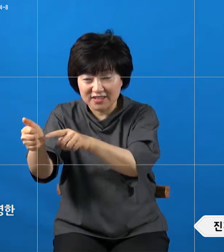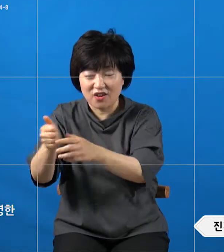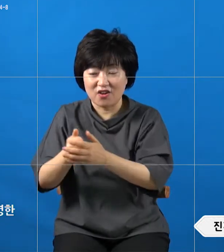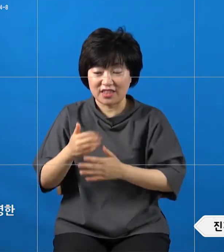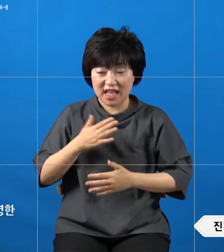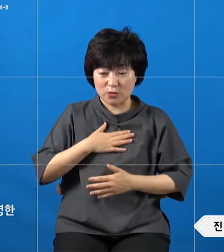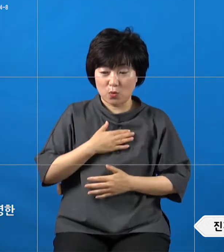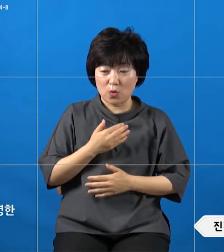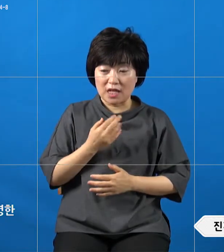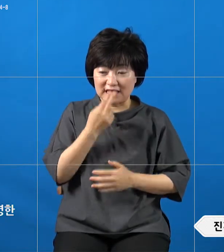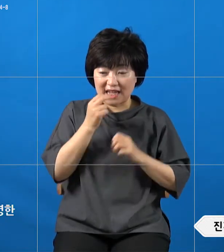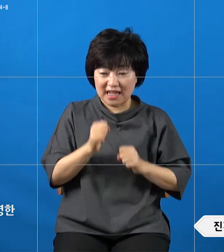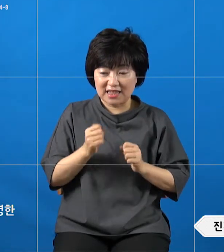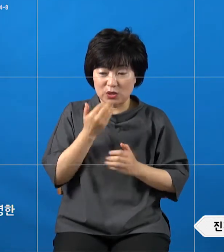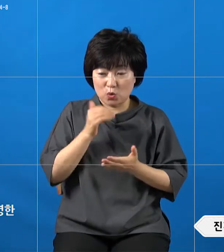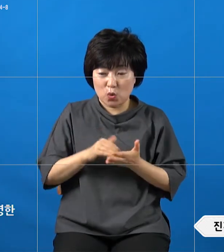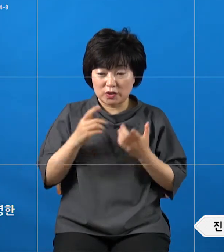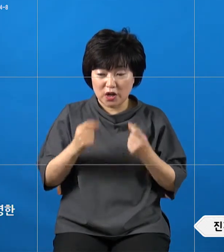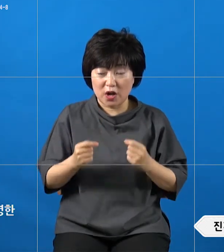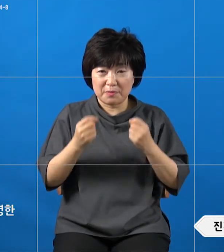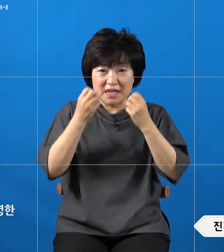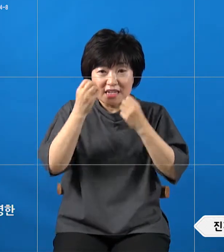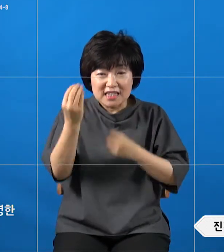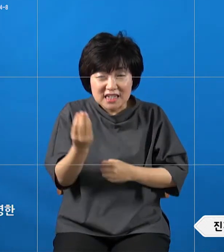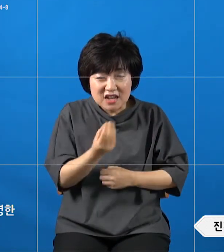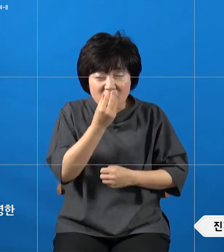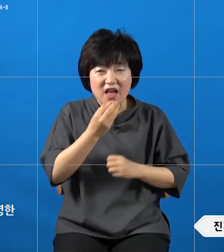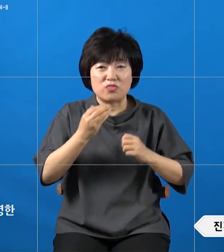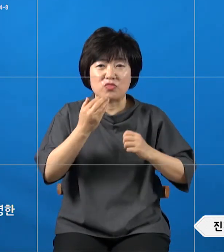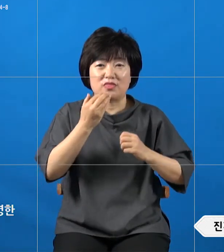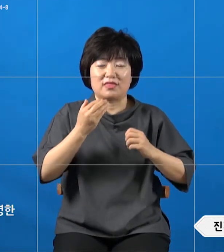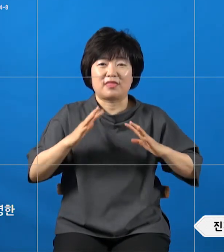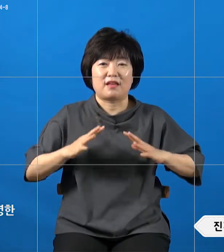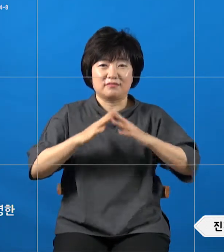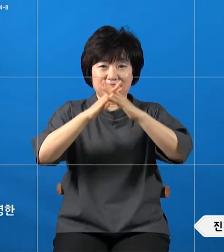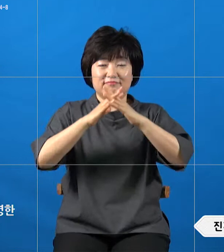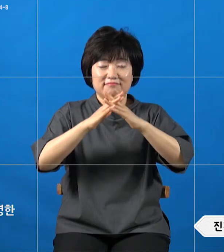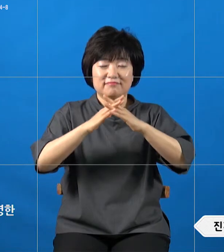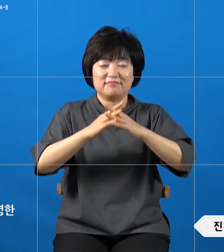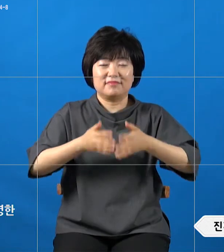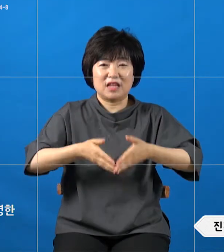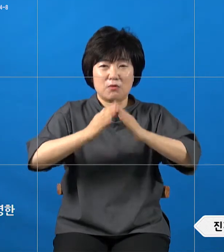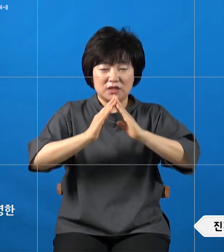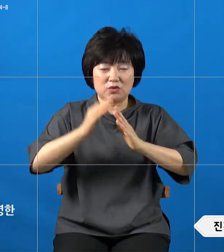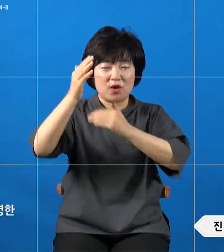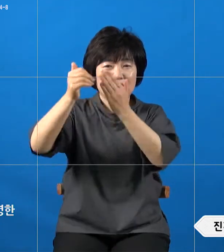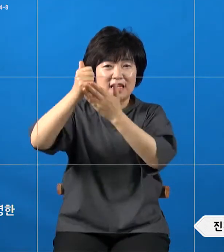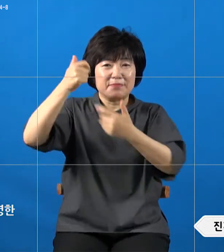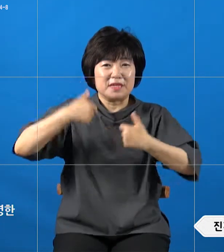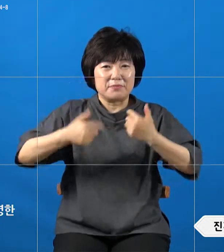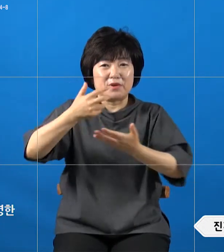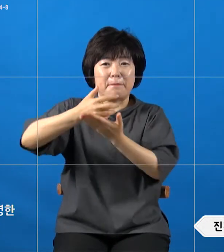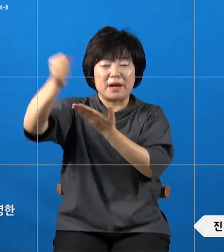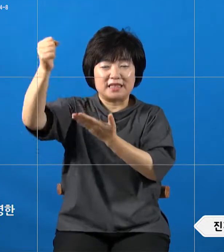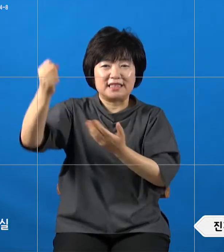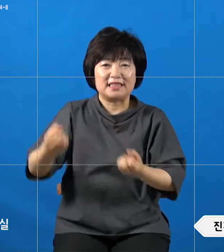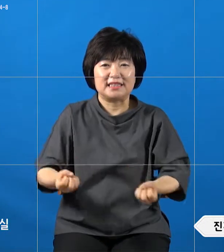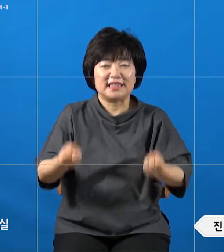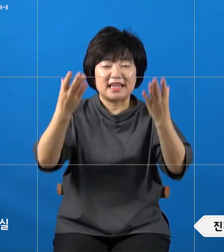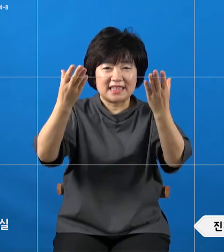신령한 집으로 세워지고 예수 그리스도로 말미암아 하나님이 기쁘게 받으실 제사를